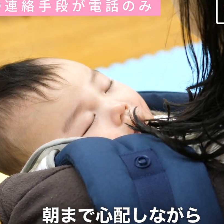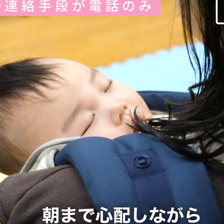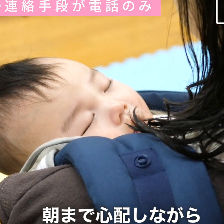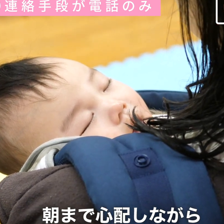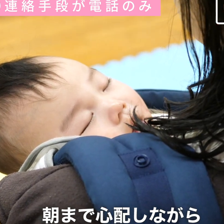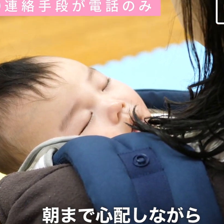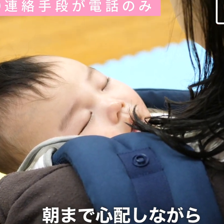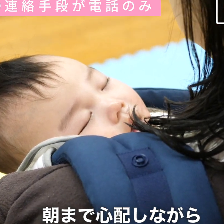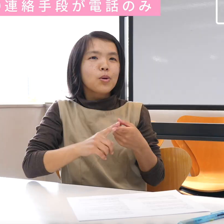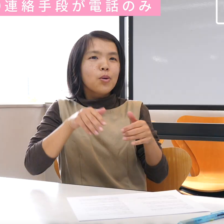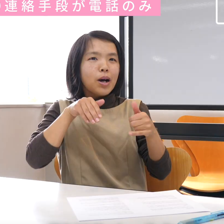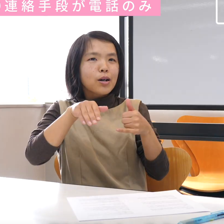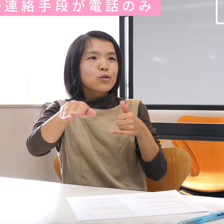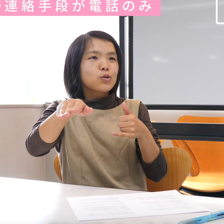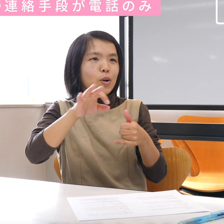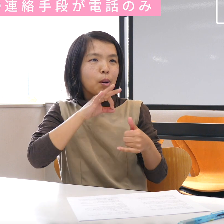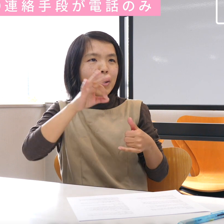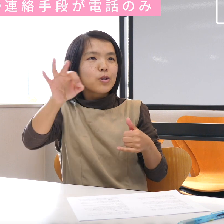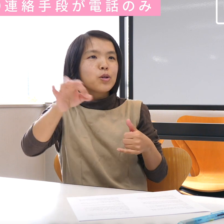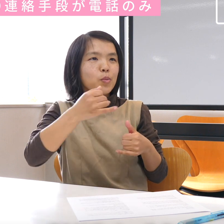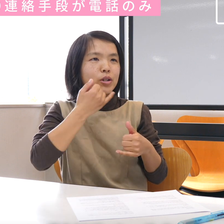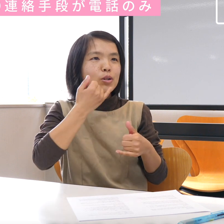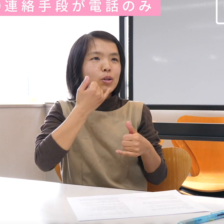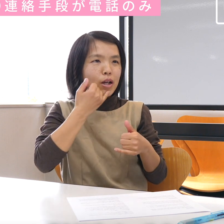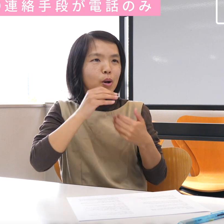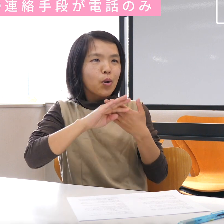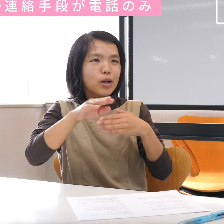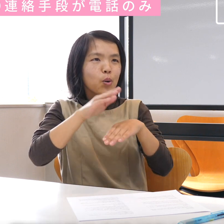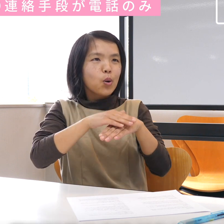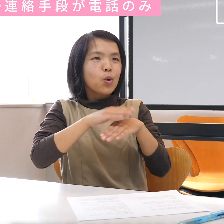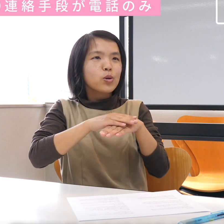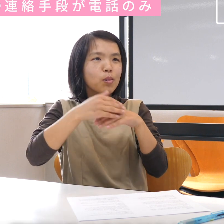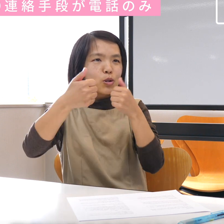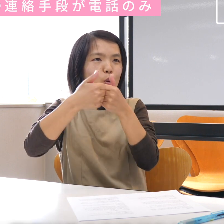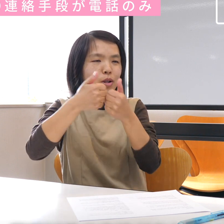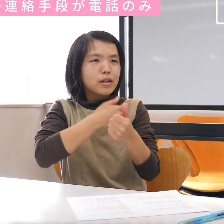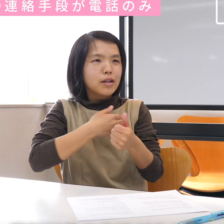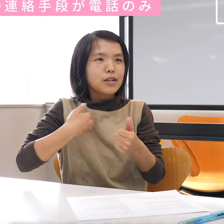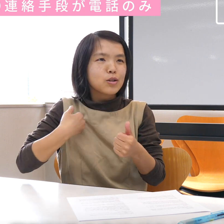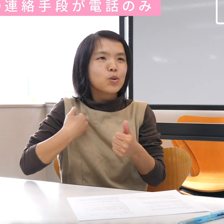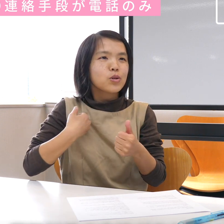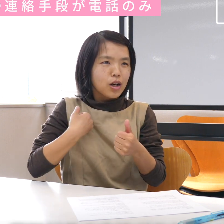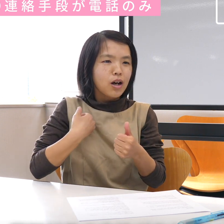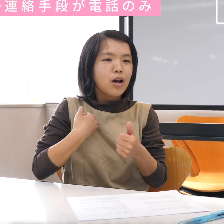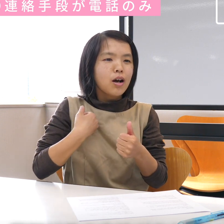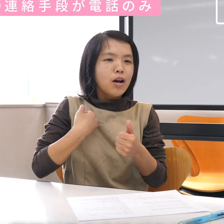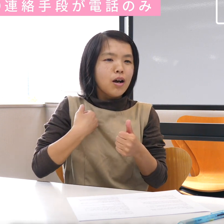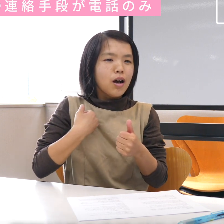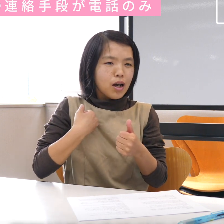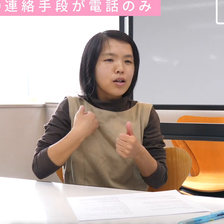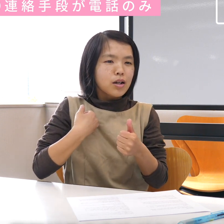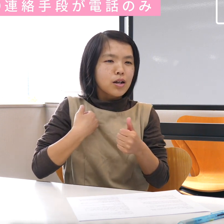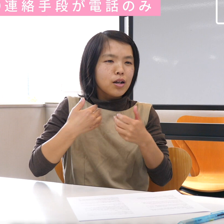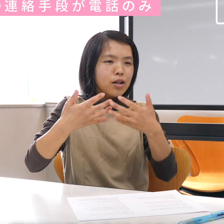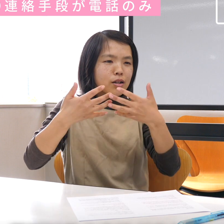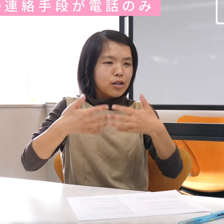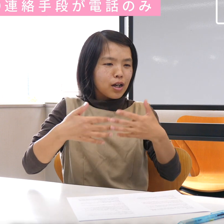か、ファックスとかメールでもいいので他の方法でも相談できるような、はい、期間